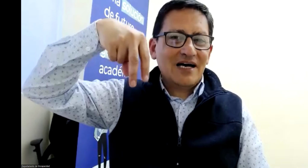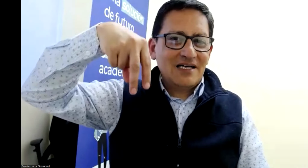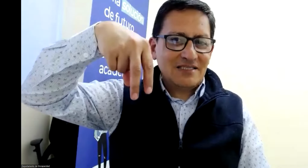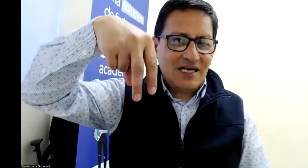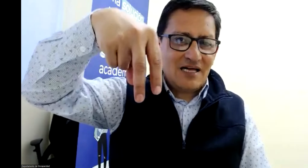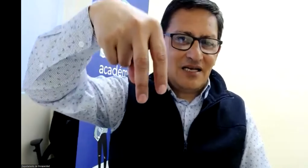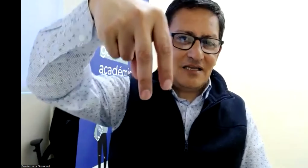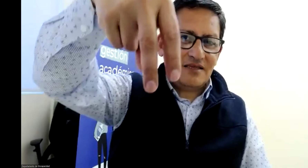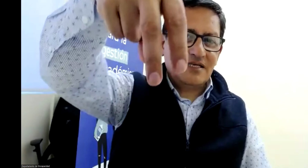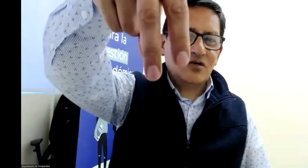hacia adelante